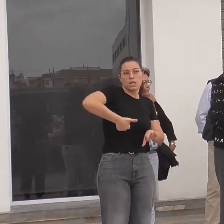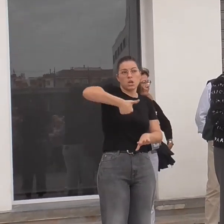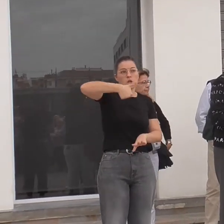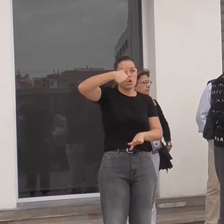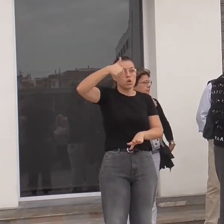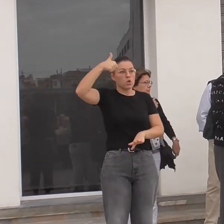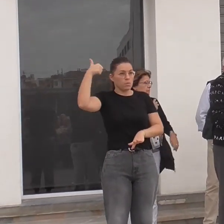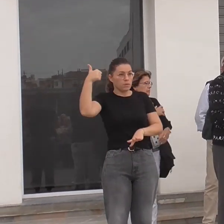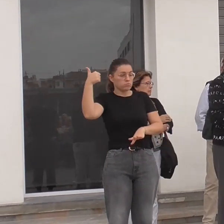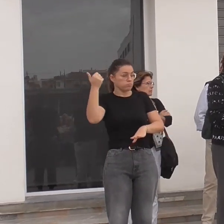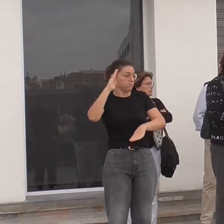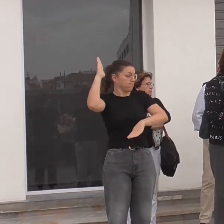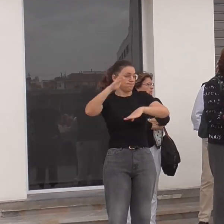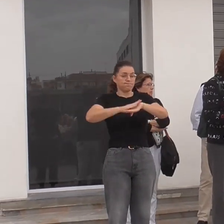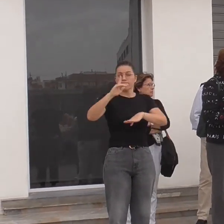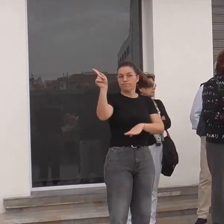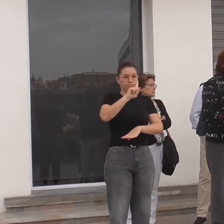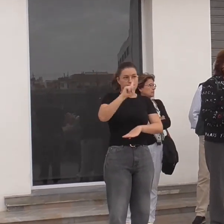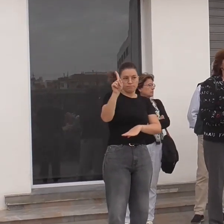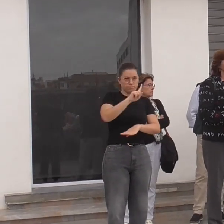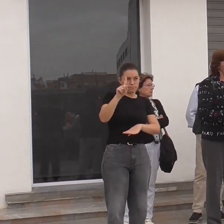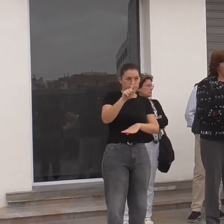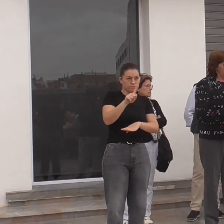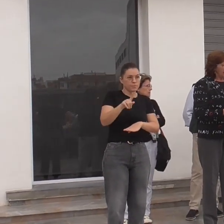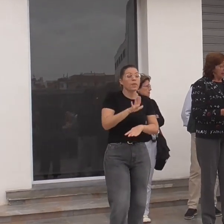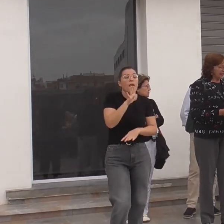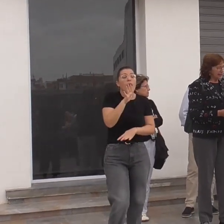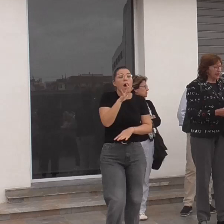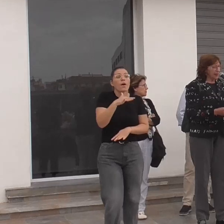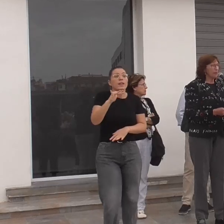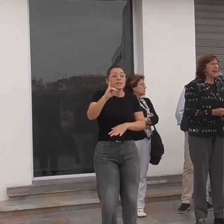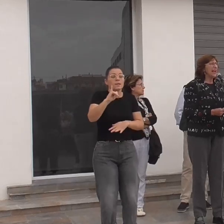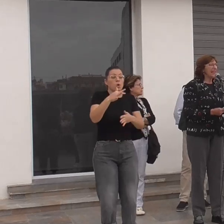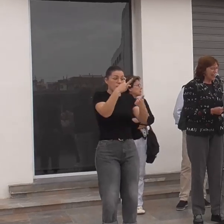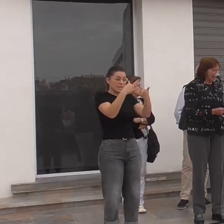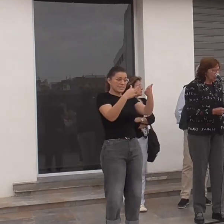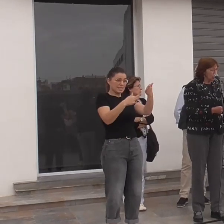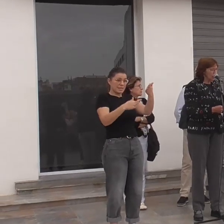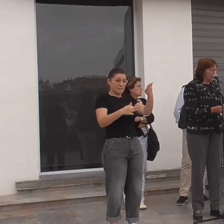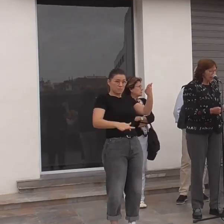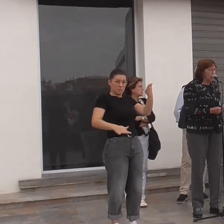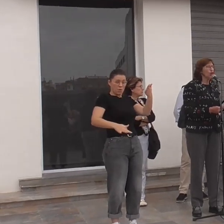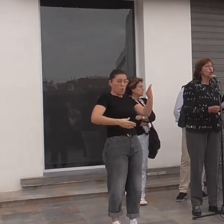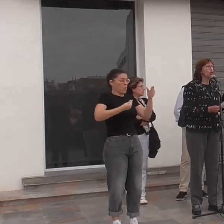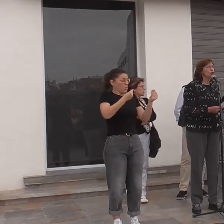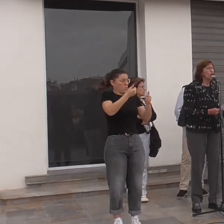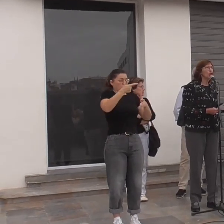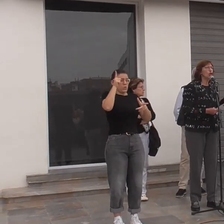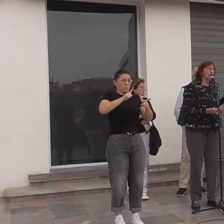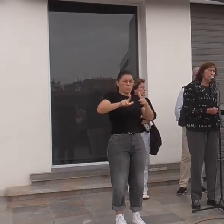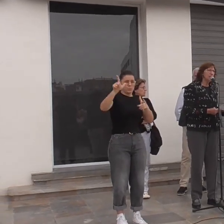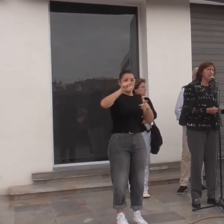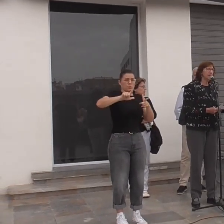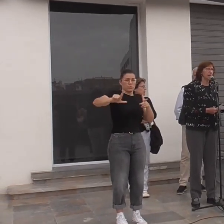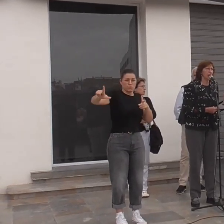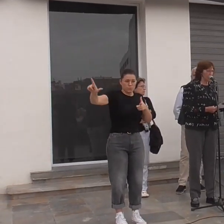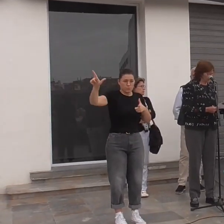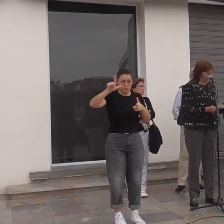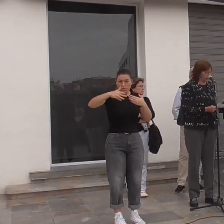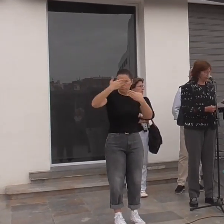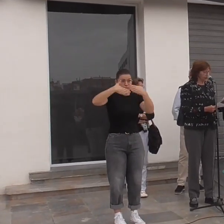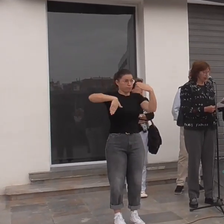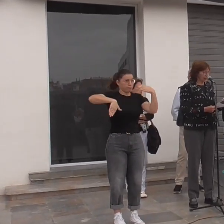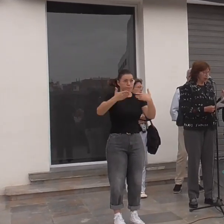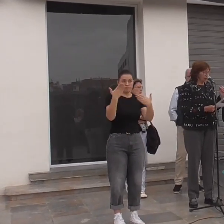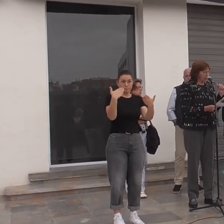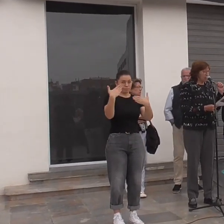ha incumplido. Y ahora tenemos listas de espera que han sobrepasado todos los límites